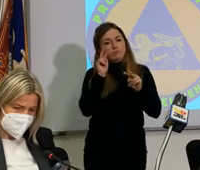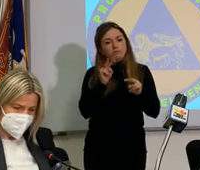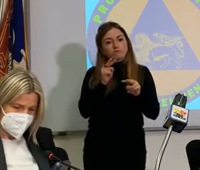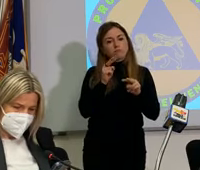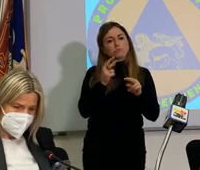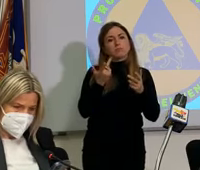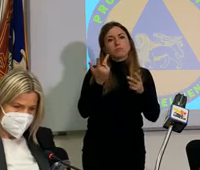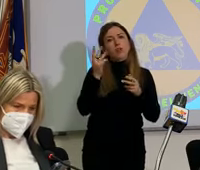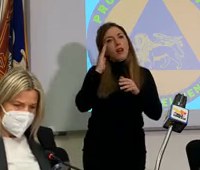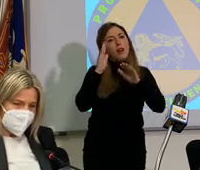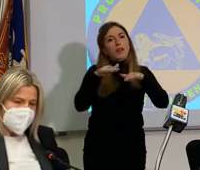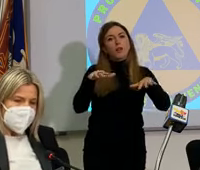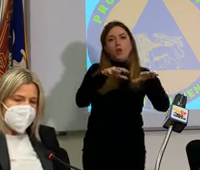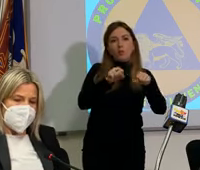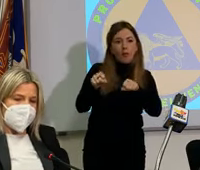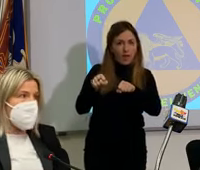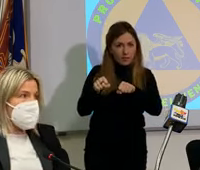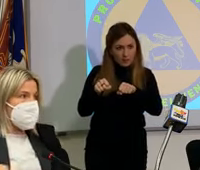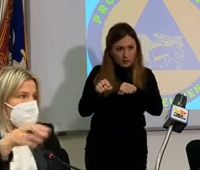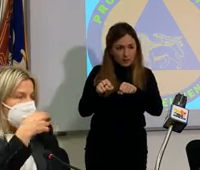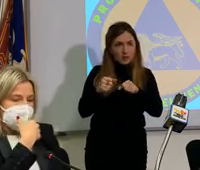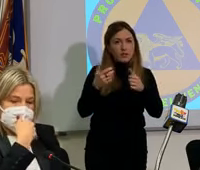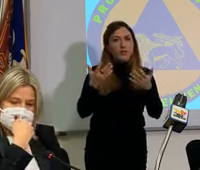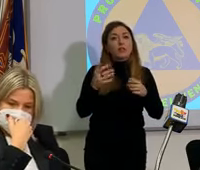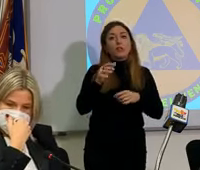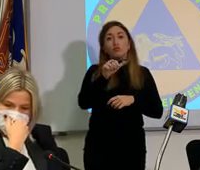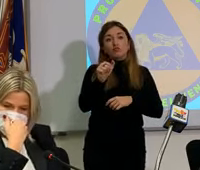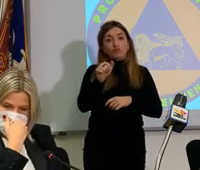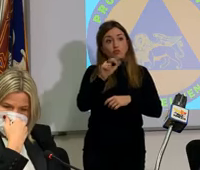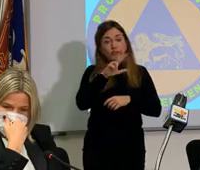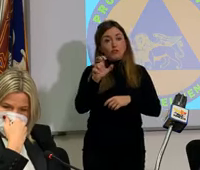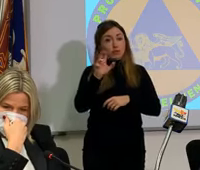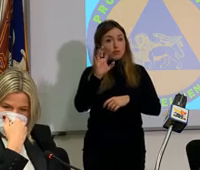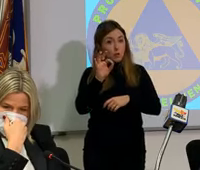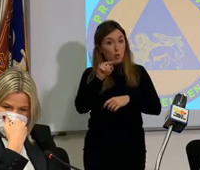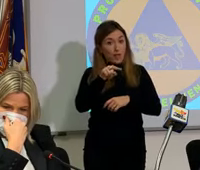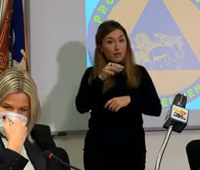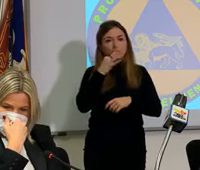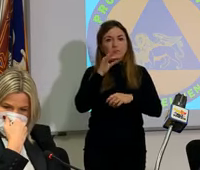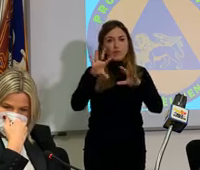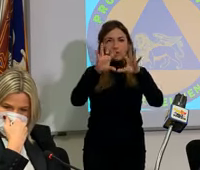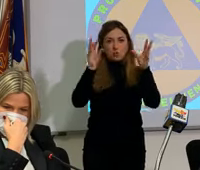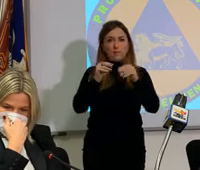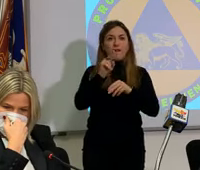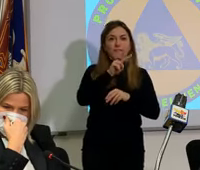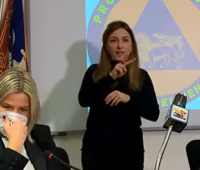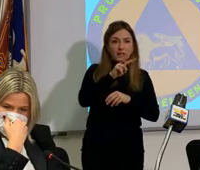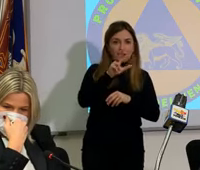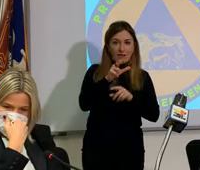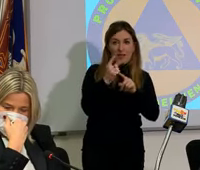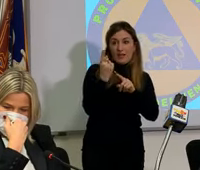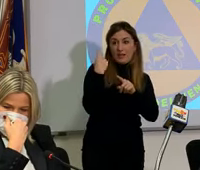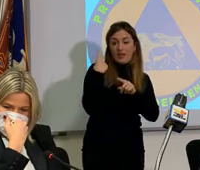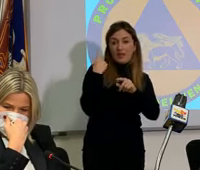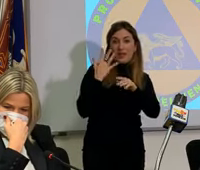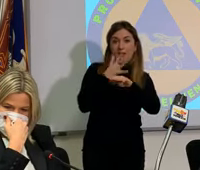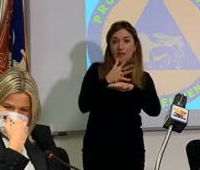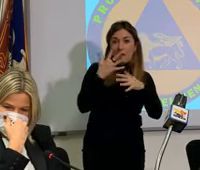vi diciamo 350 occupati da quei 350 sono la somma dei 23 che ieri sono entrati